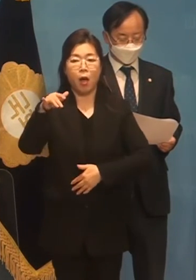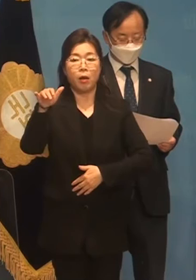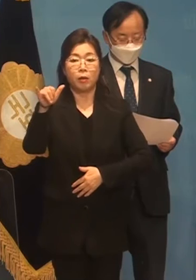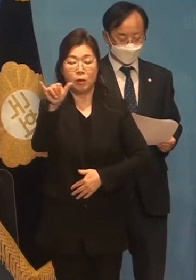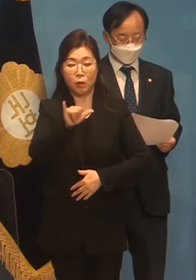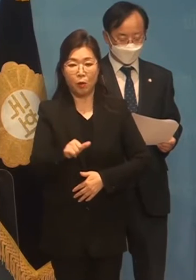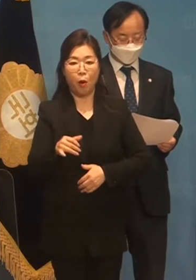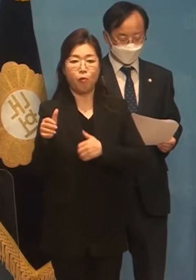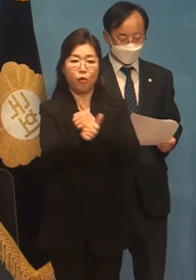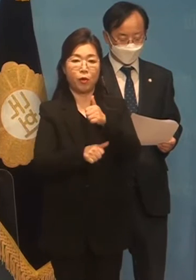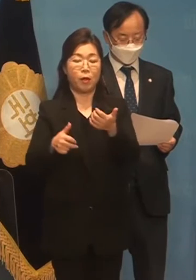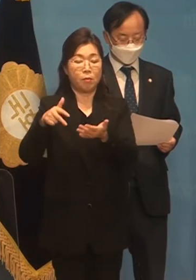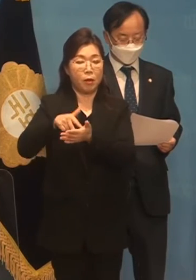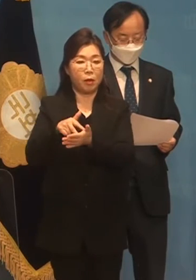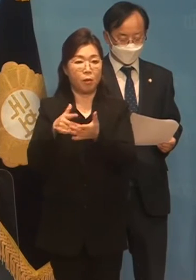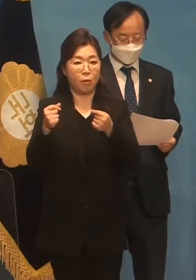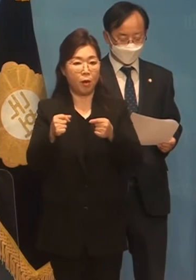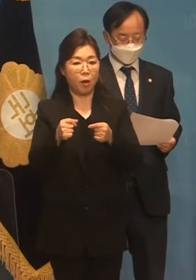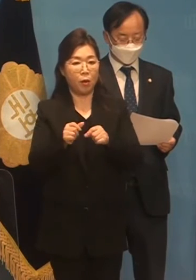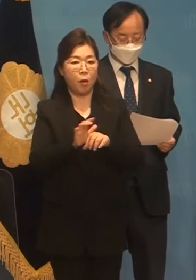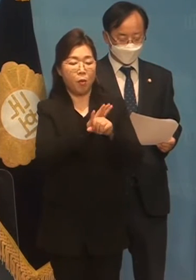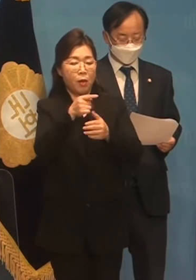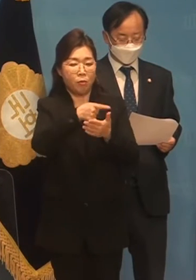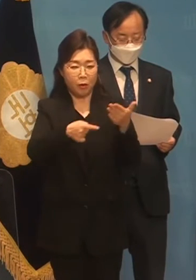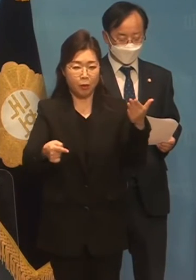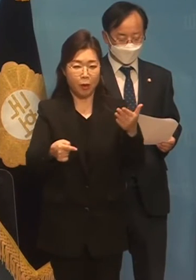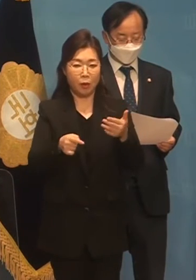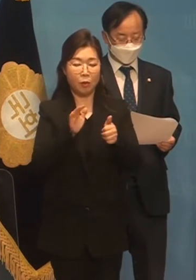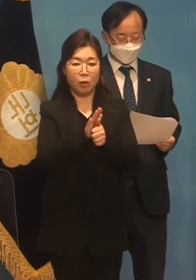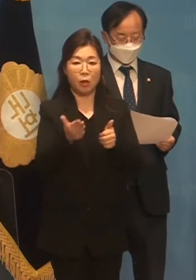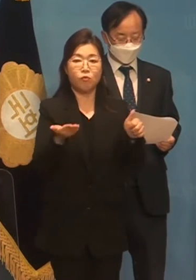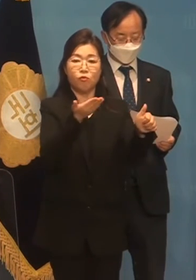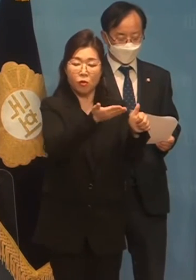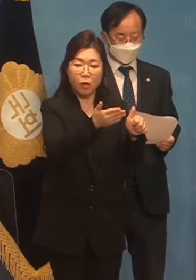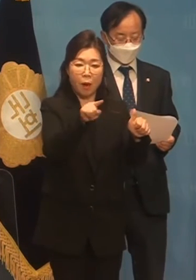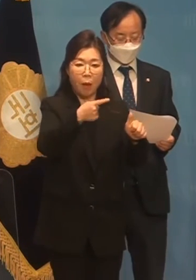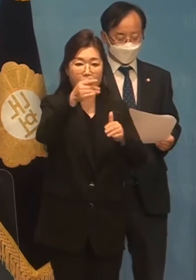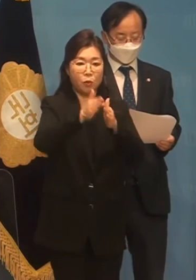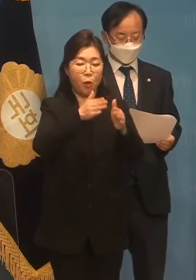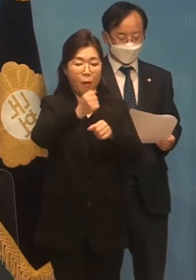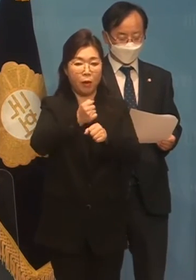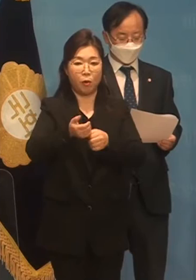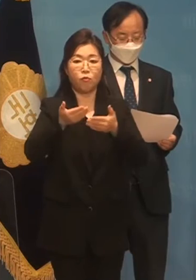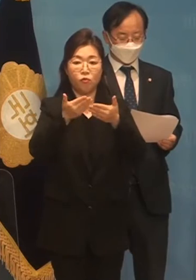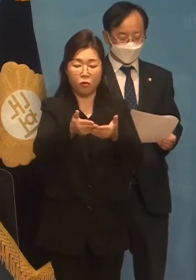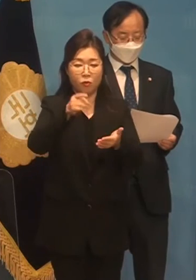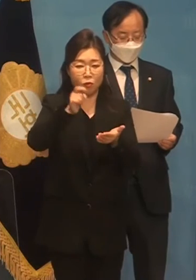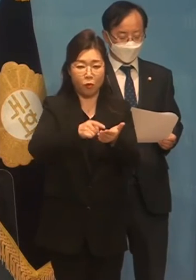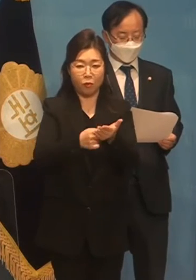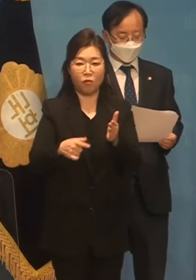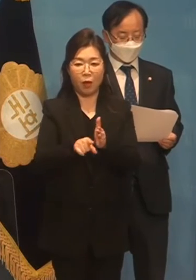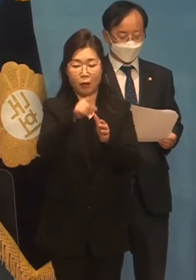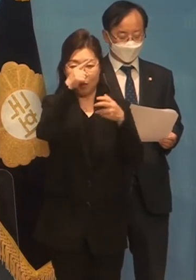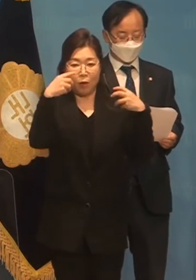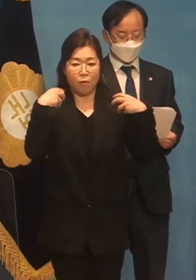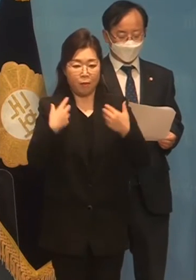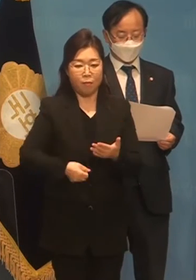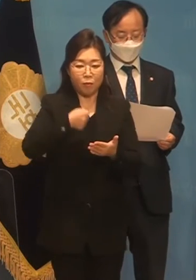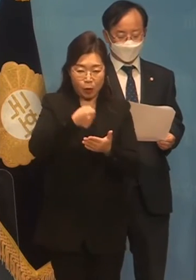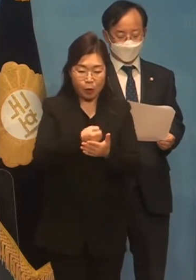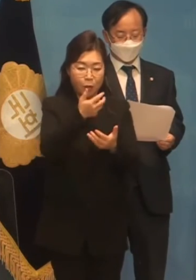코로나19 손실보상과 지원을 위한 100조 원 추가 경정 예산안 편성을 촉구하는 대정부